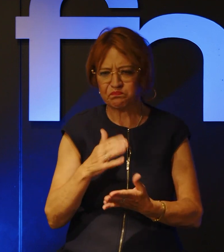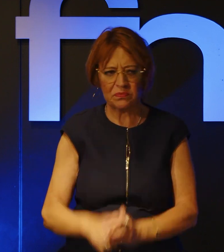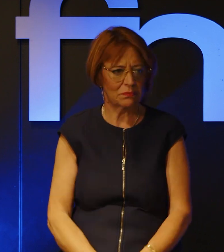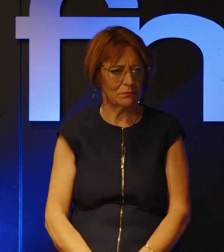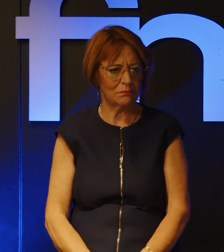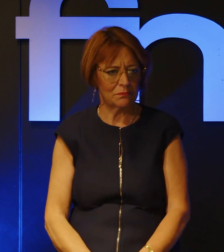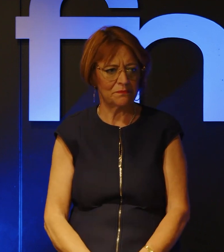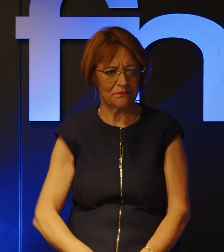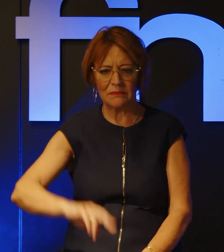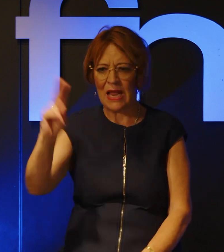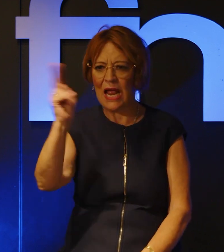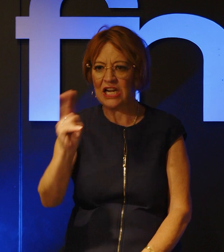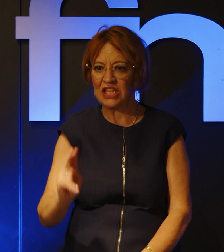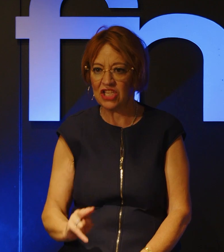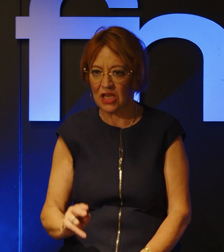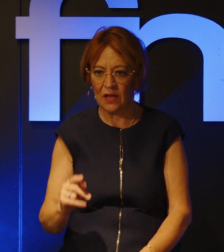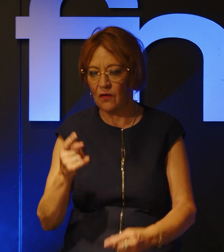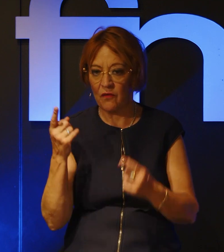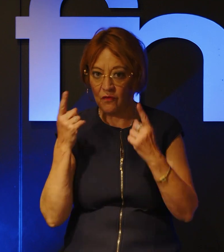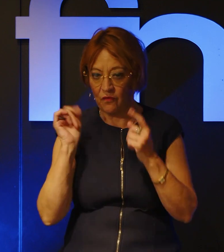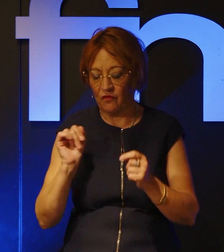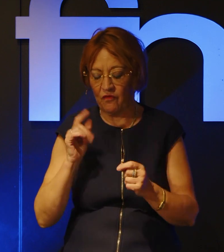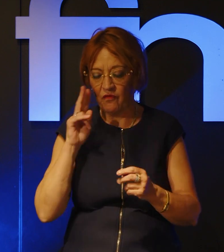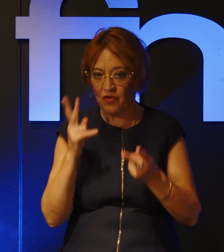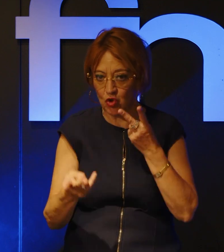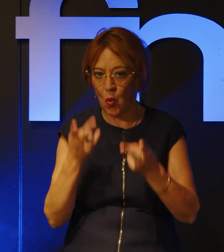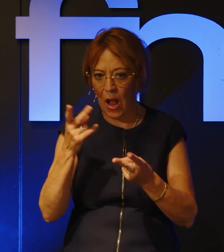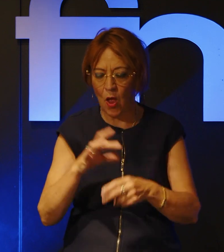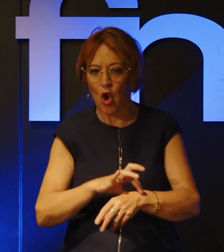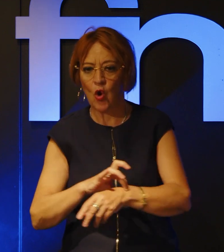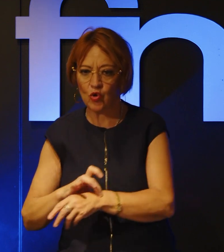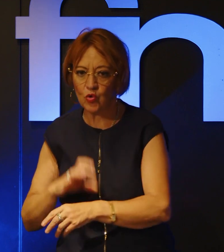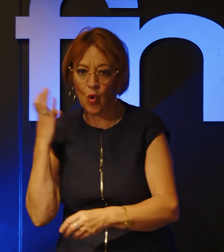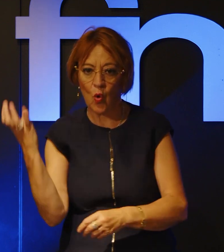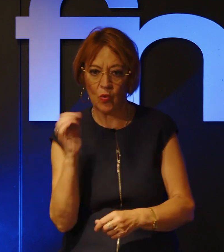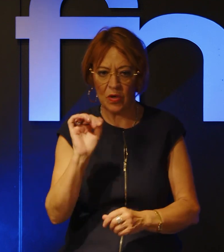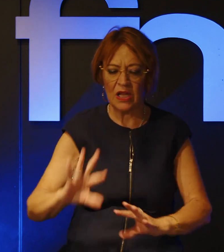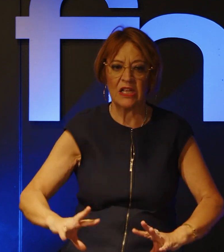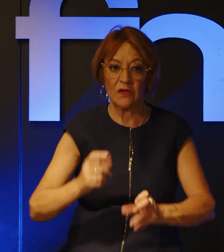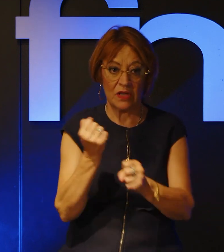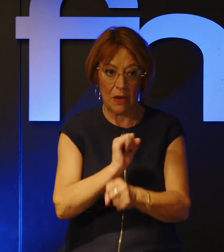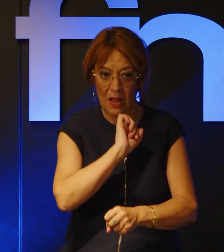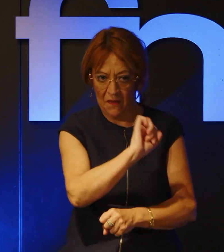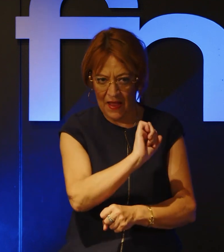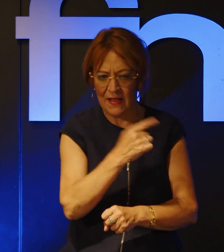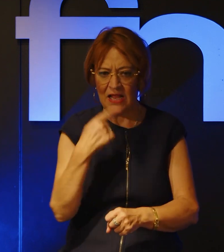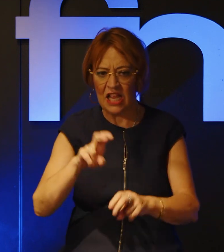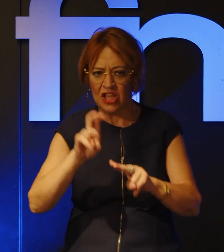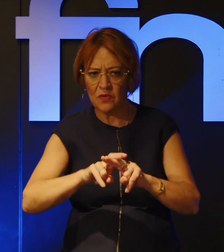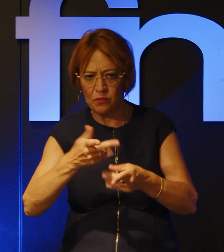física artista visual performer e consultora na área da cultura desenvolve o seu trabalho cruzando